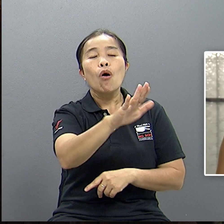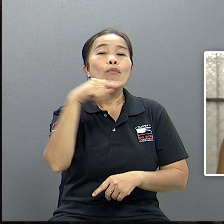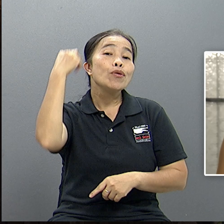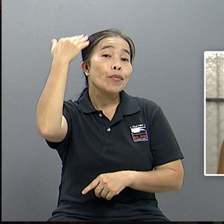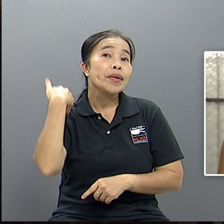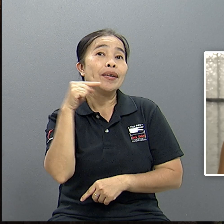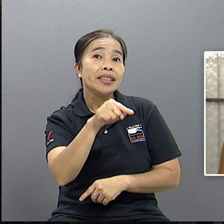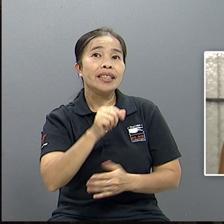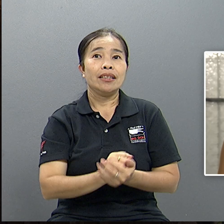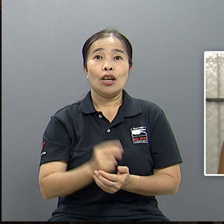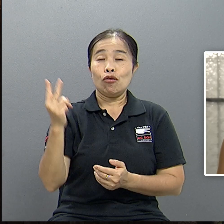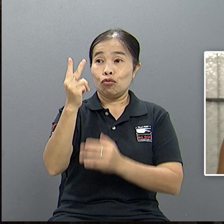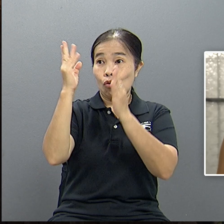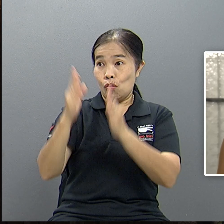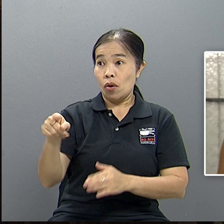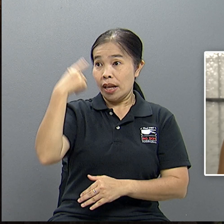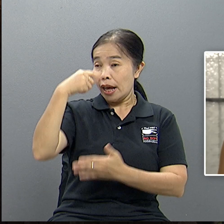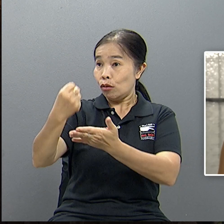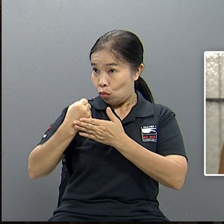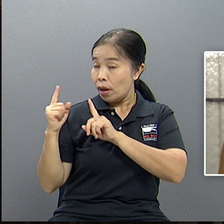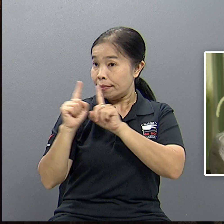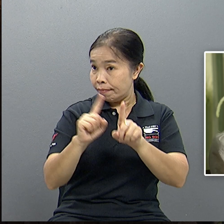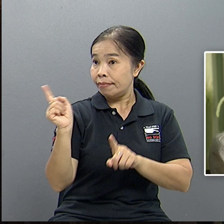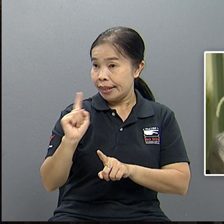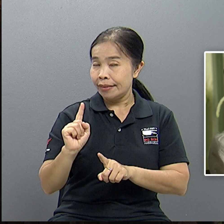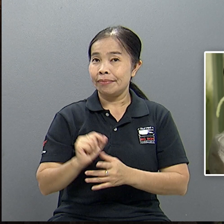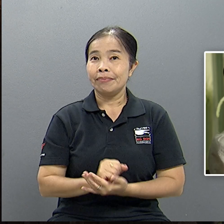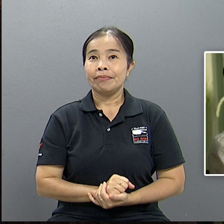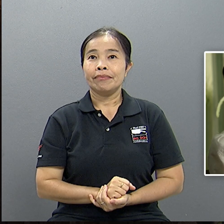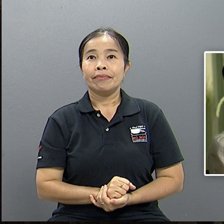สองคนนี้ใครจะไปช่วยฉันได้บ้าง